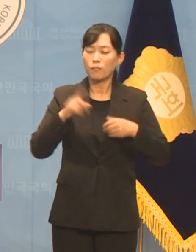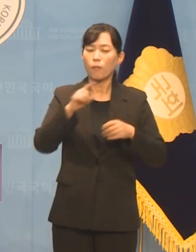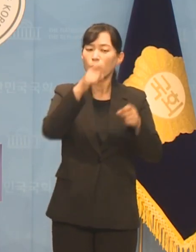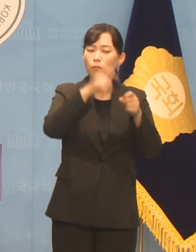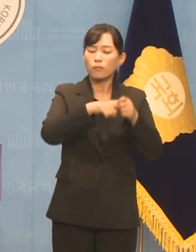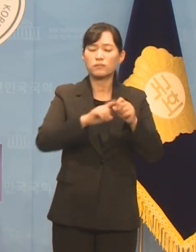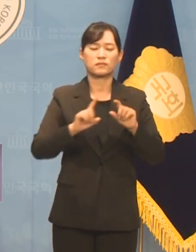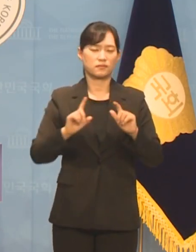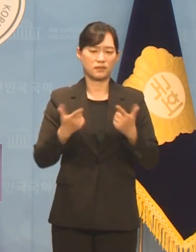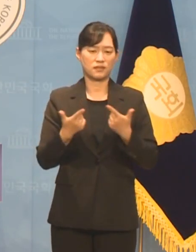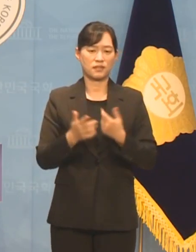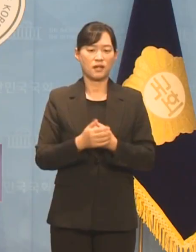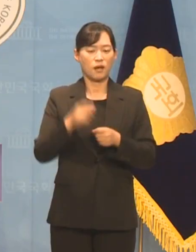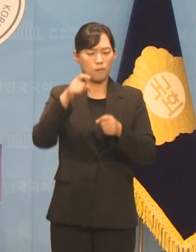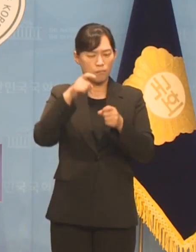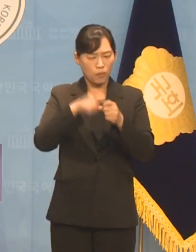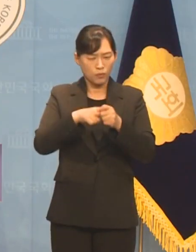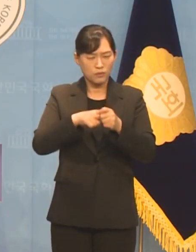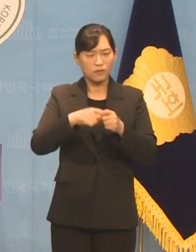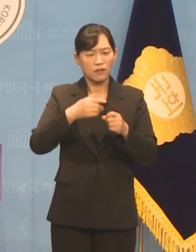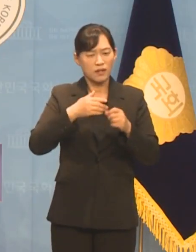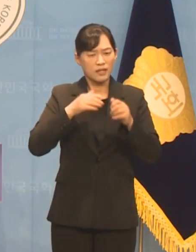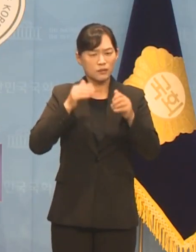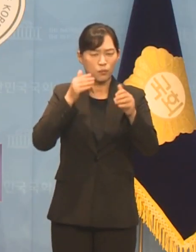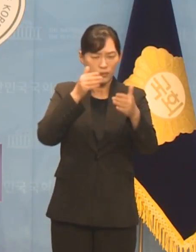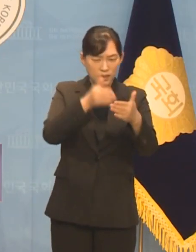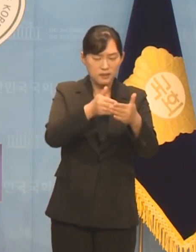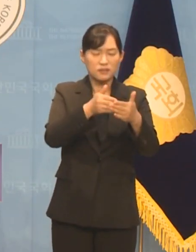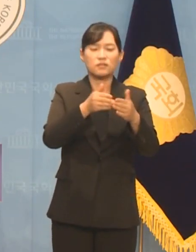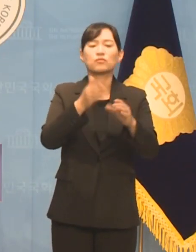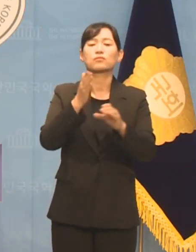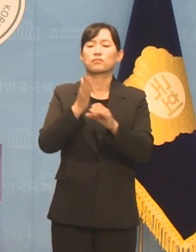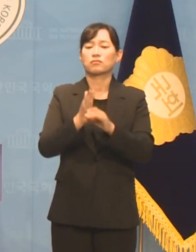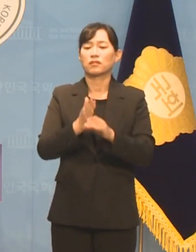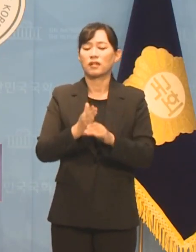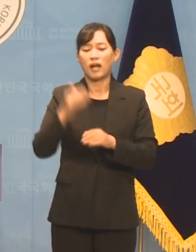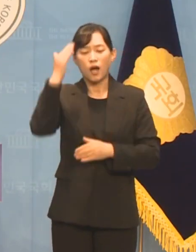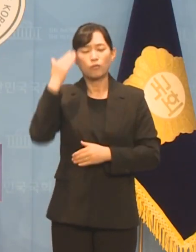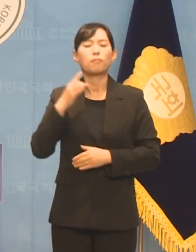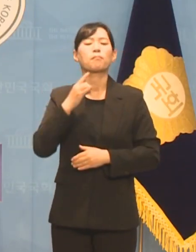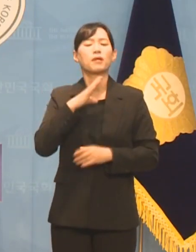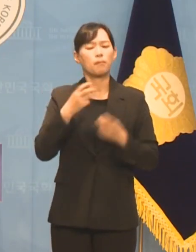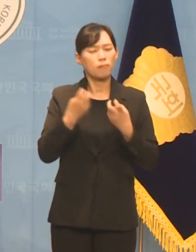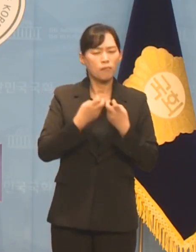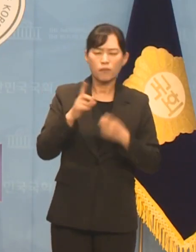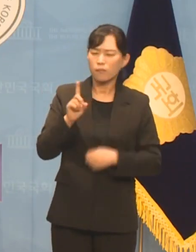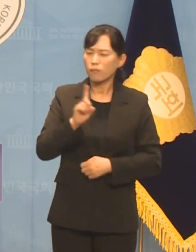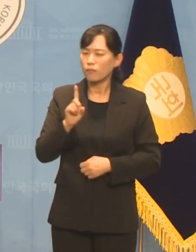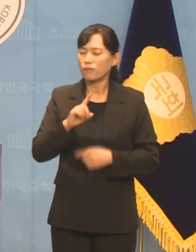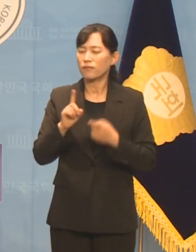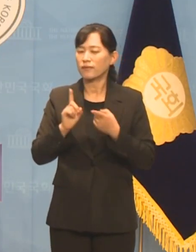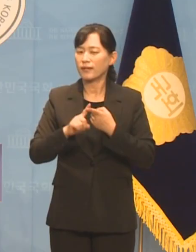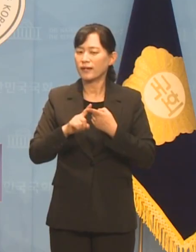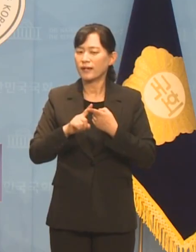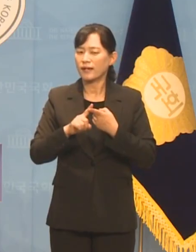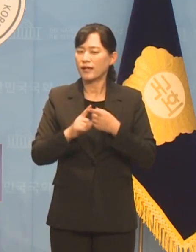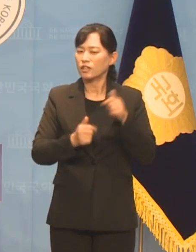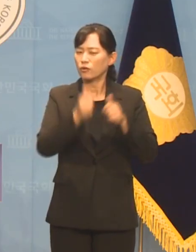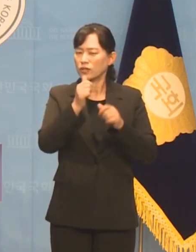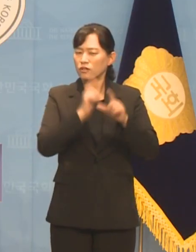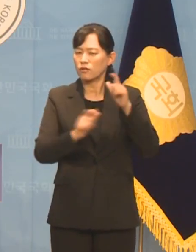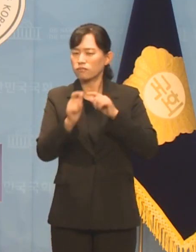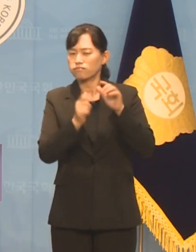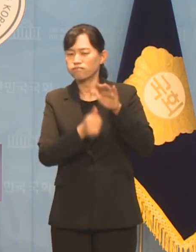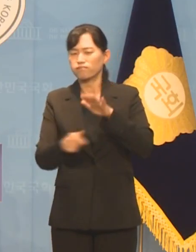아니라 목적지까지 가는 여정에서 우리만의 길을 어떻게 만들 것인지에 대한 경쟁 우위